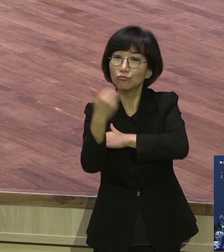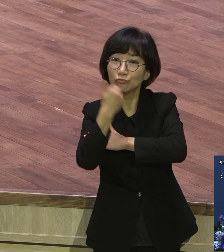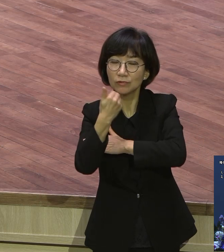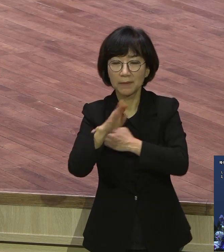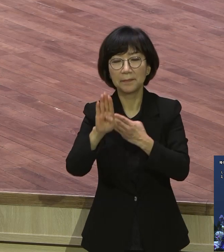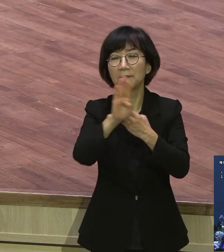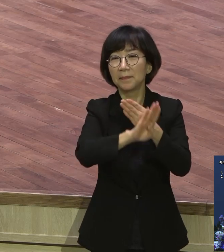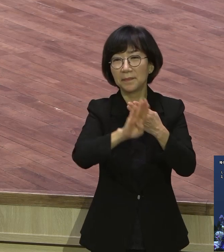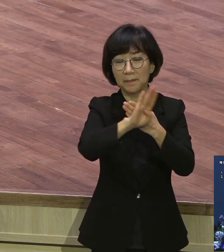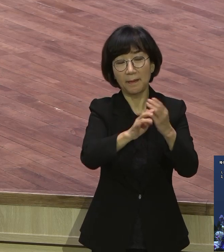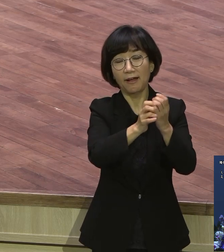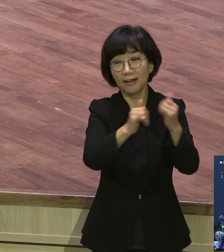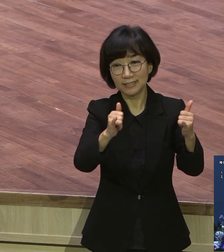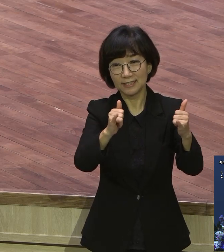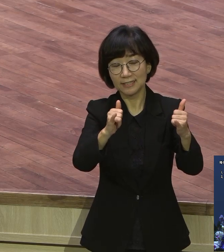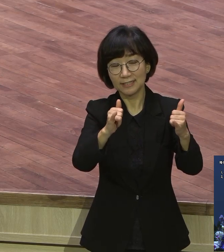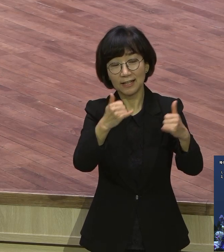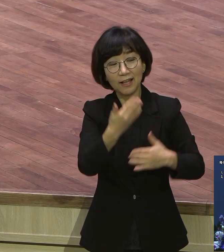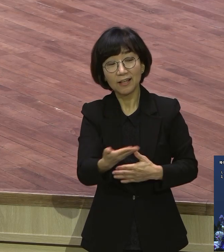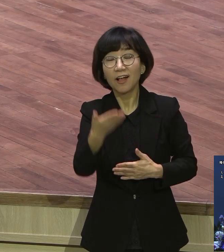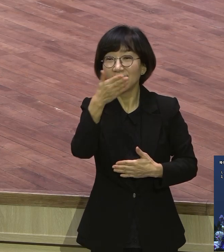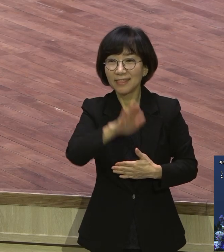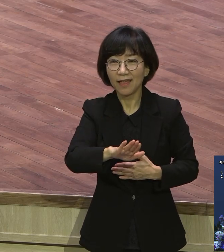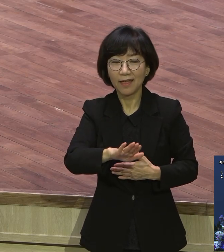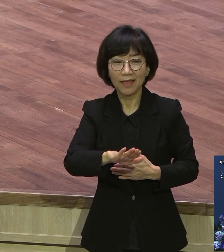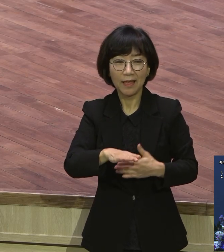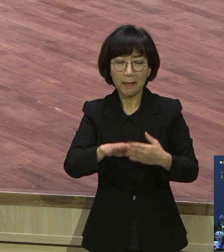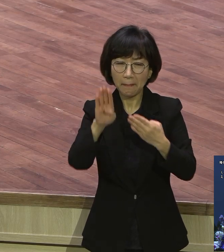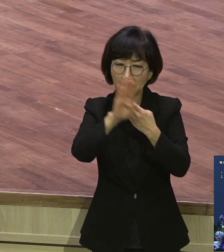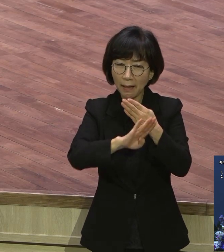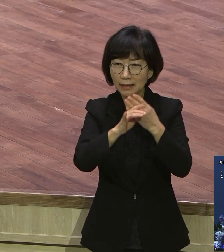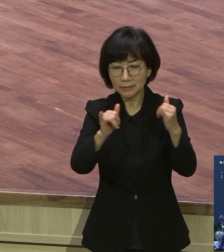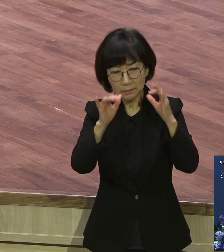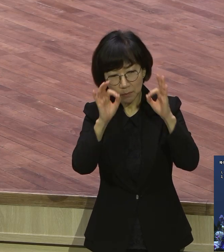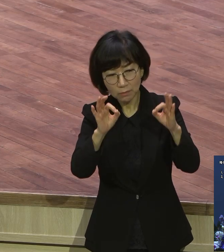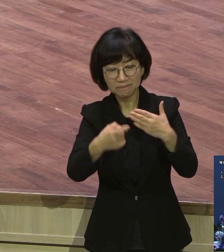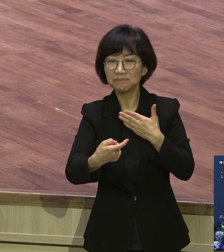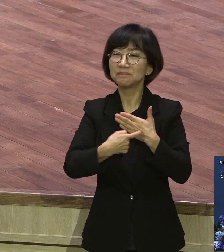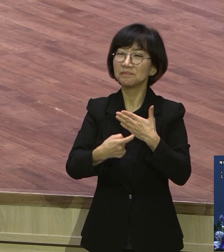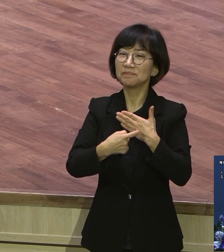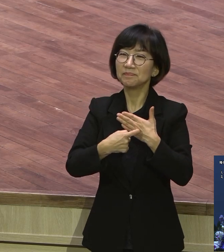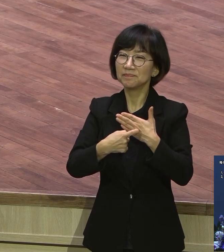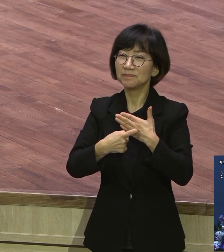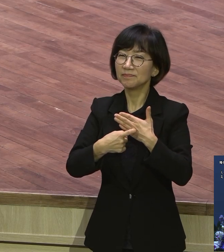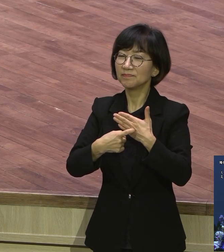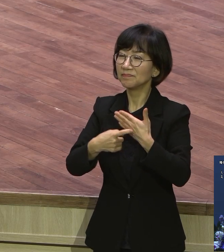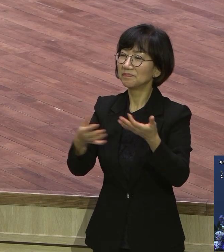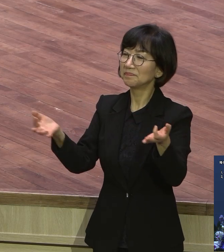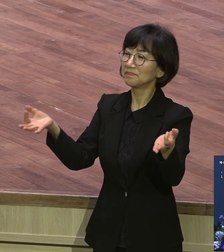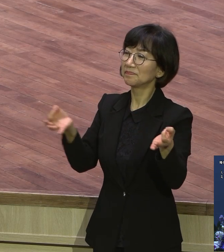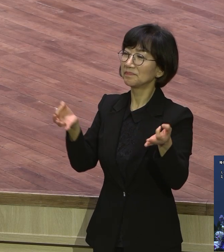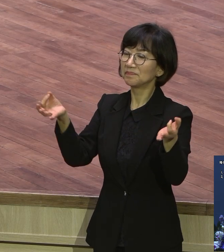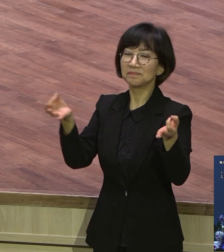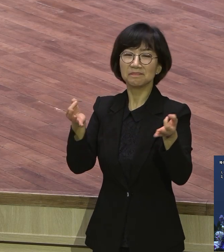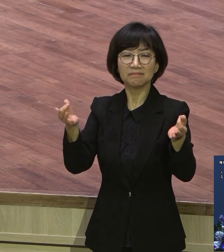그러나 이들의 청결이 뭐예요 의식적이고 외식적인 그런 성결이었어요